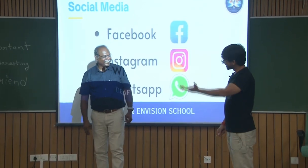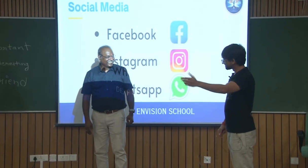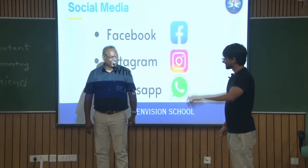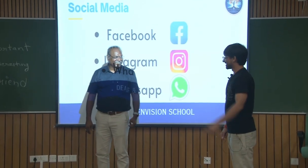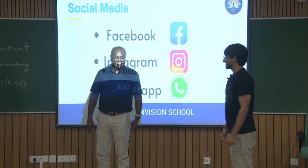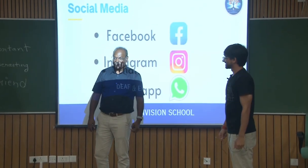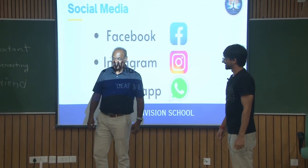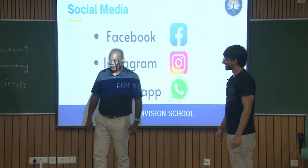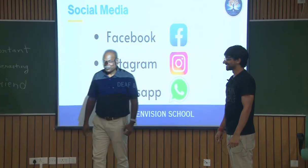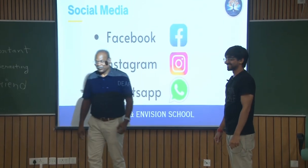डाटी है.